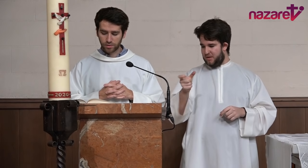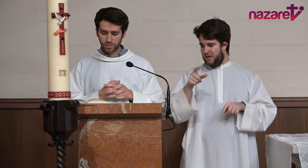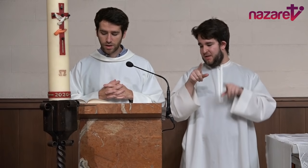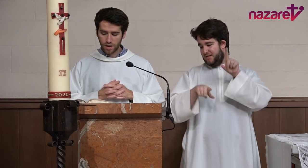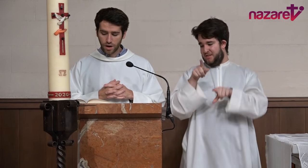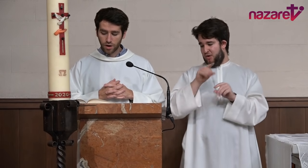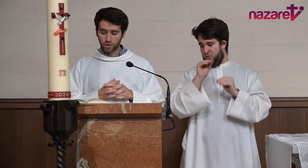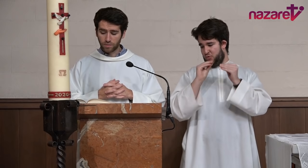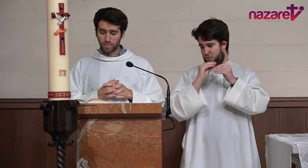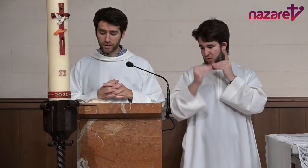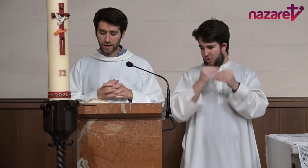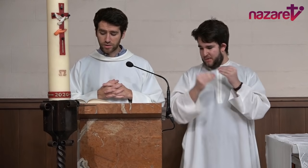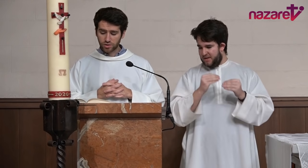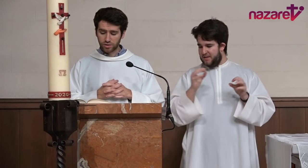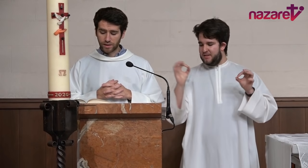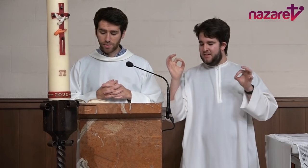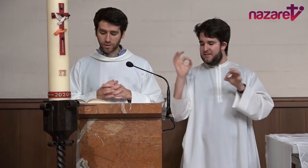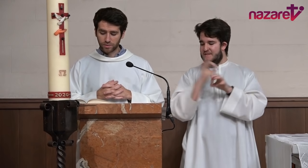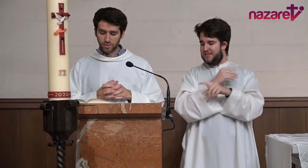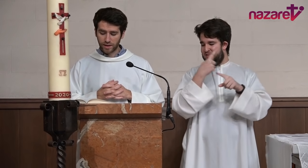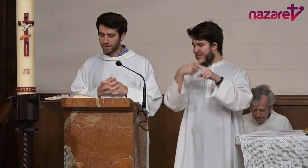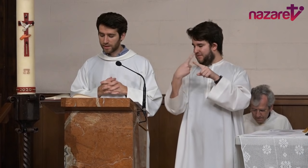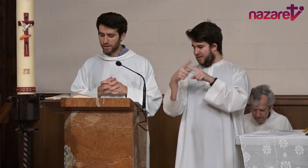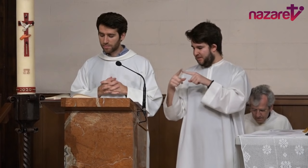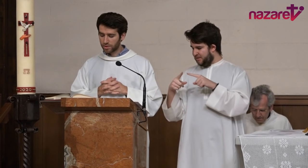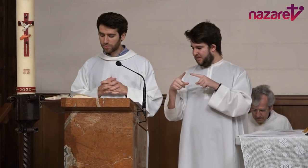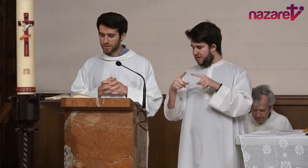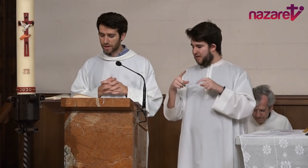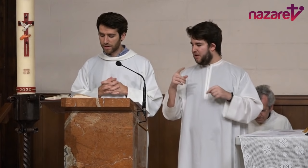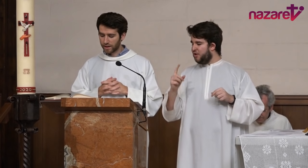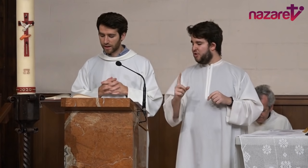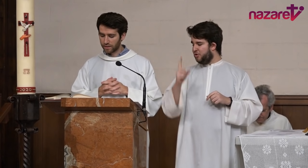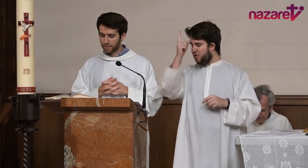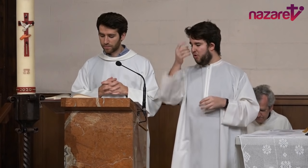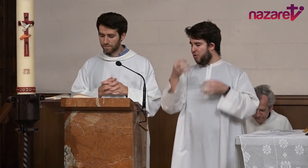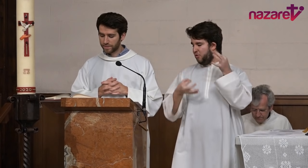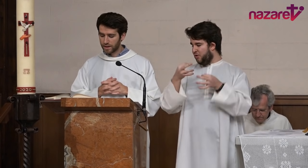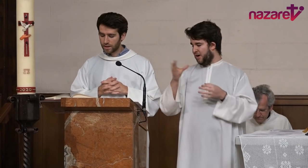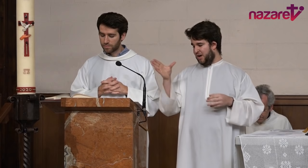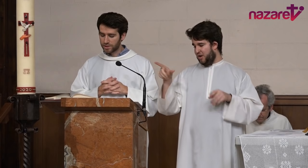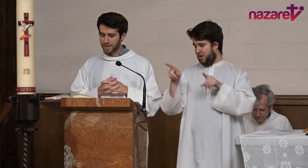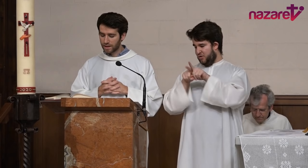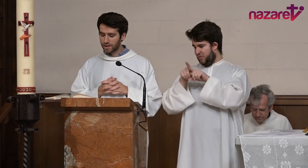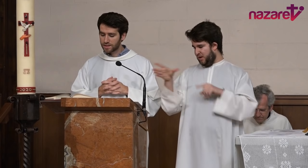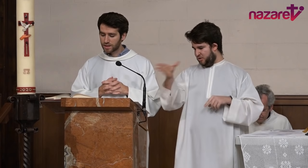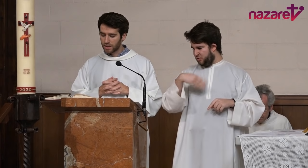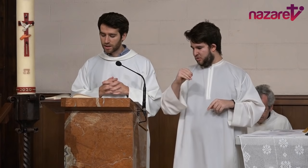uno, comportaos con temor durante el tiempo de vuestra peregrinación, pues ya sabéis